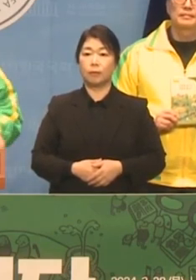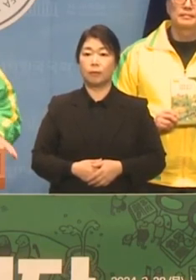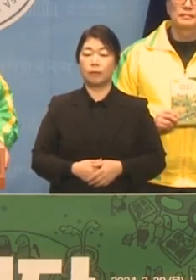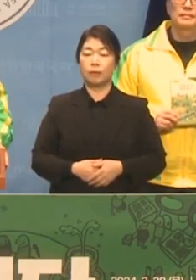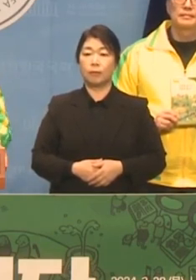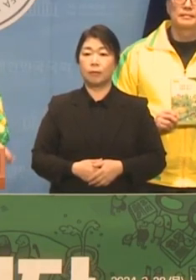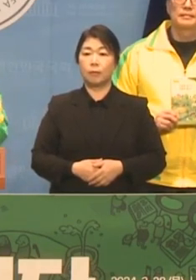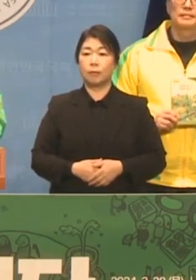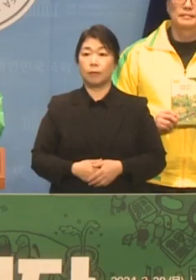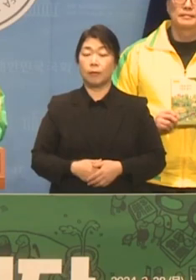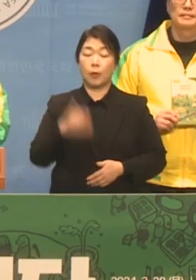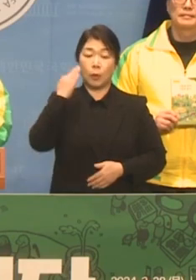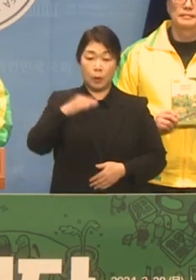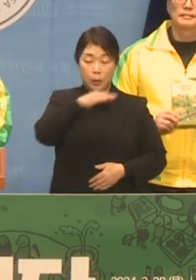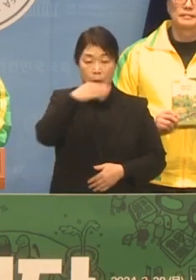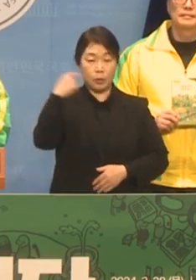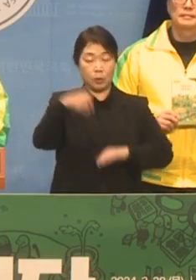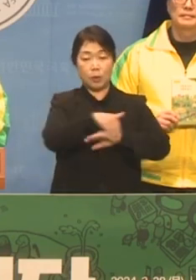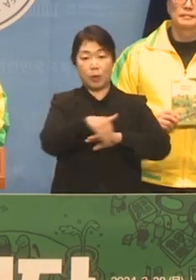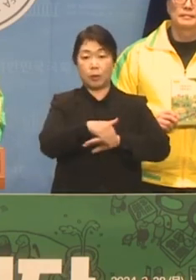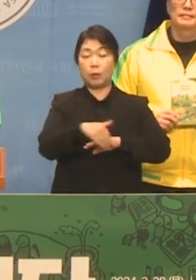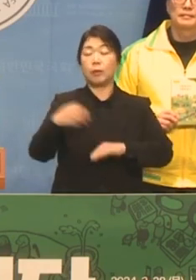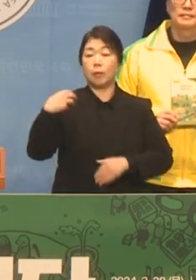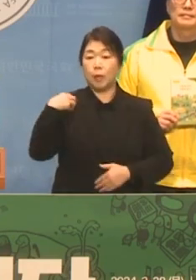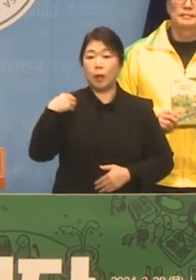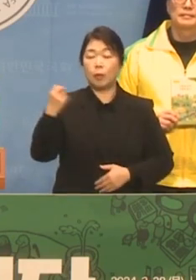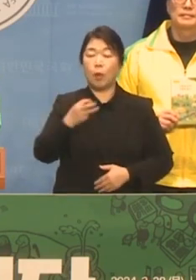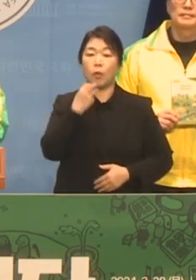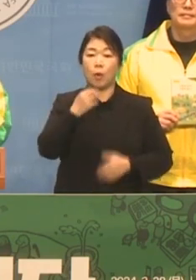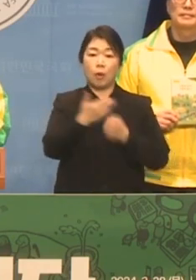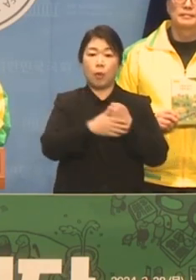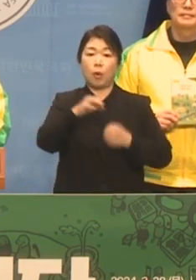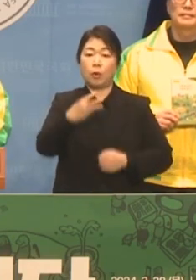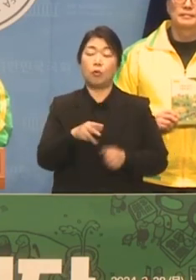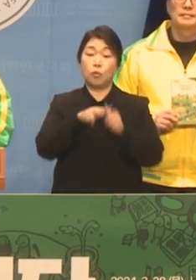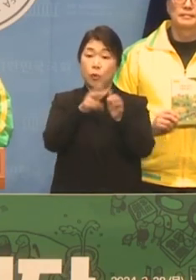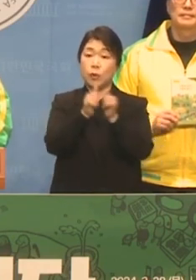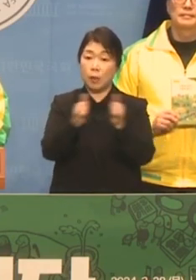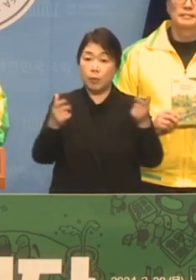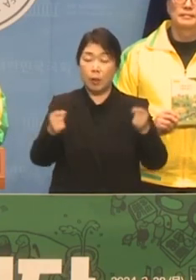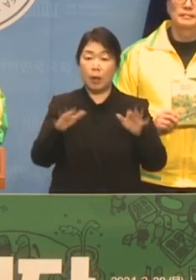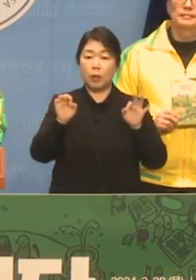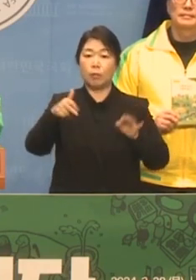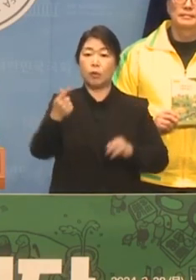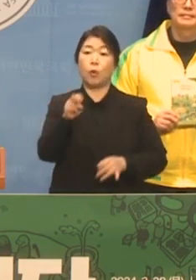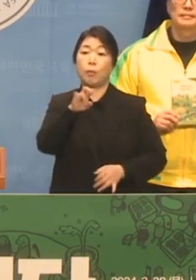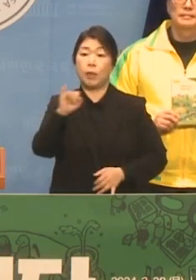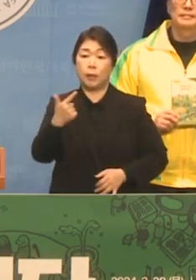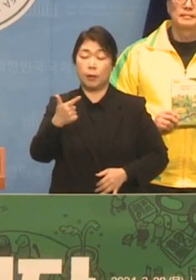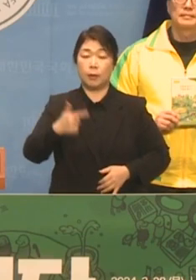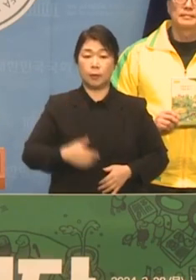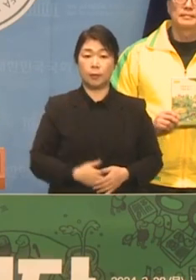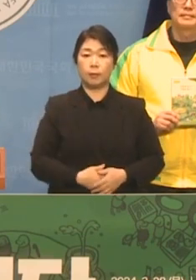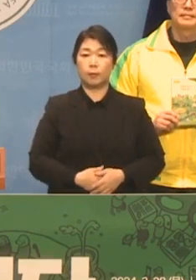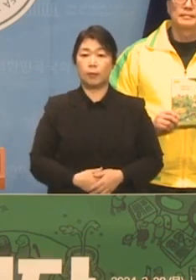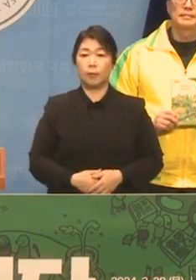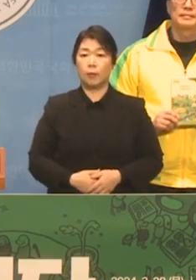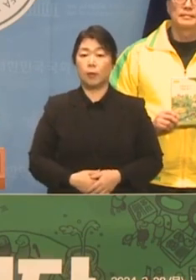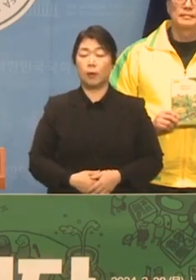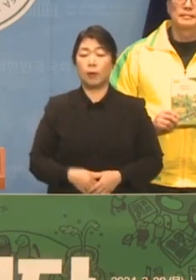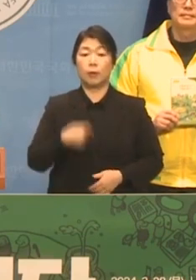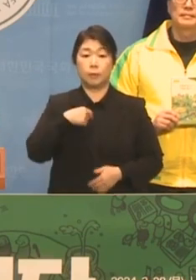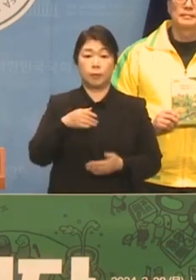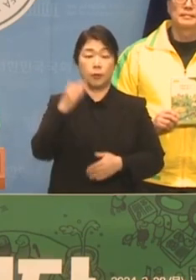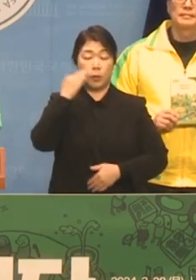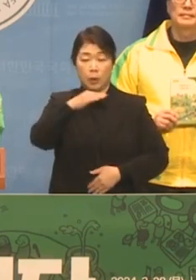감사합니다네 녹색정장 정책의 의장이고 또 서울 은평을 후보이기도 합니다 김종민 저는